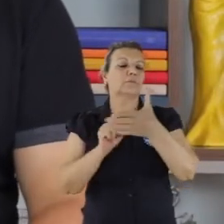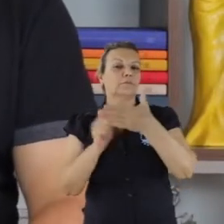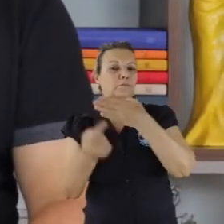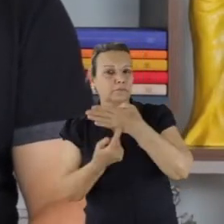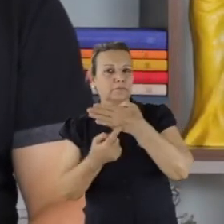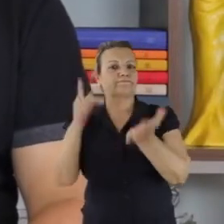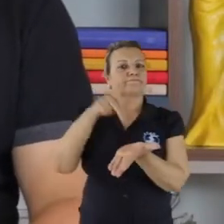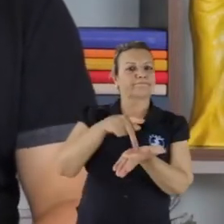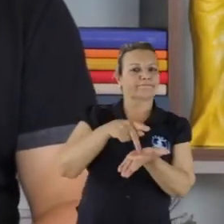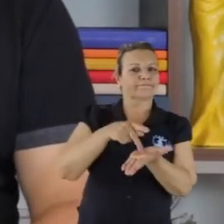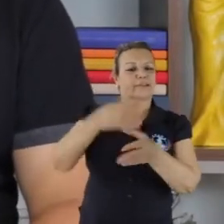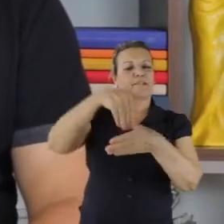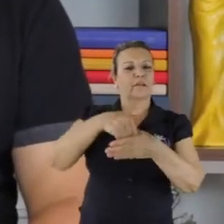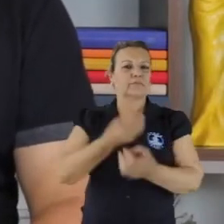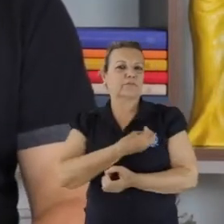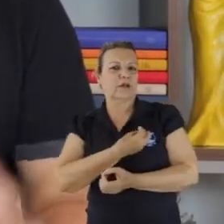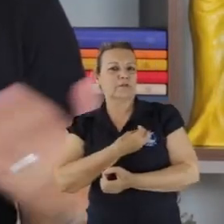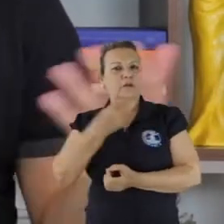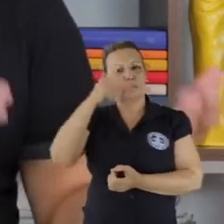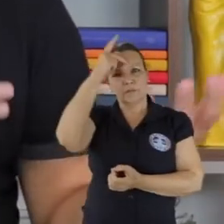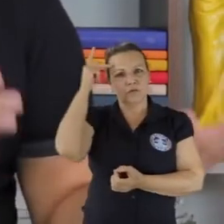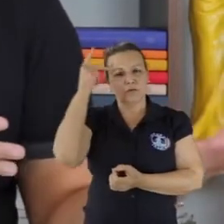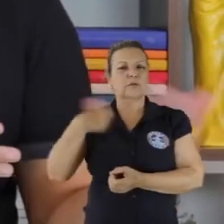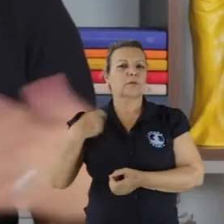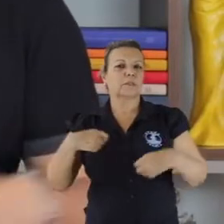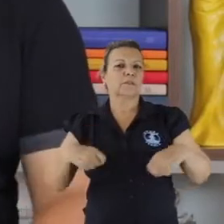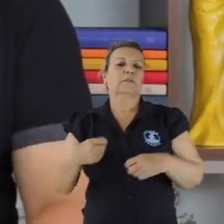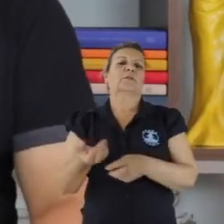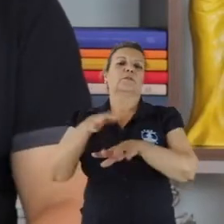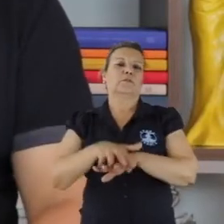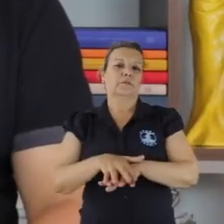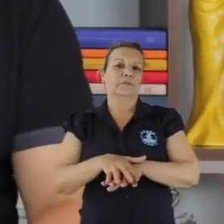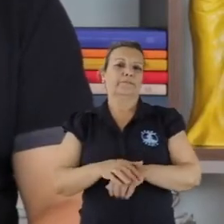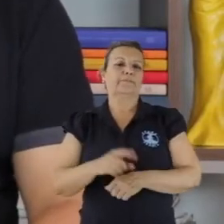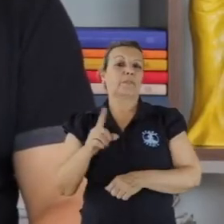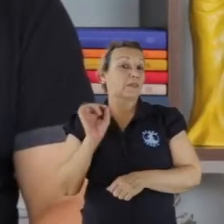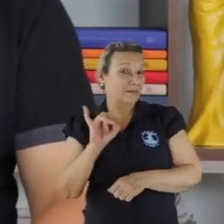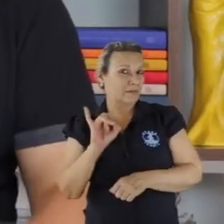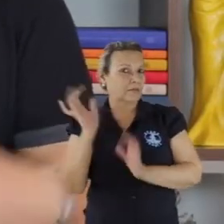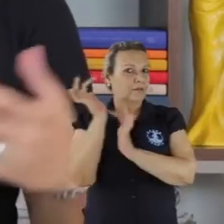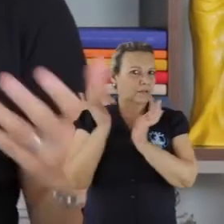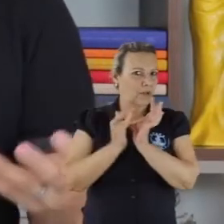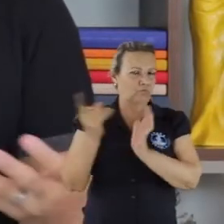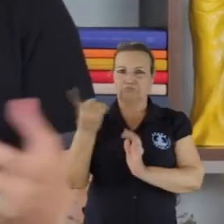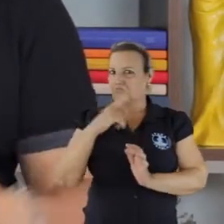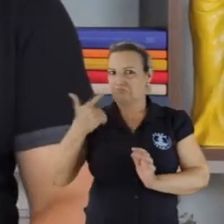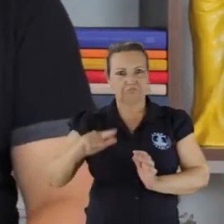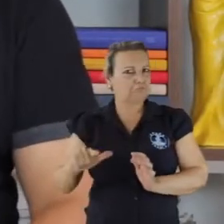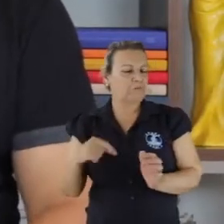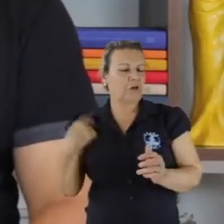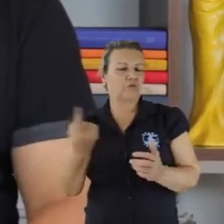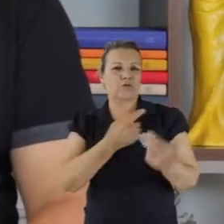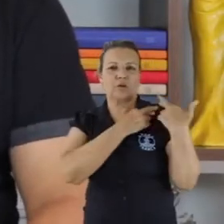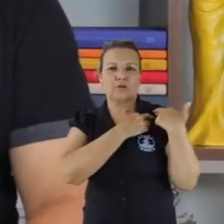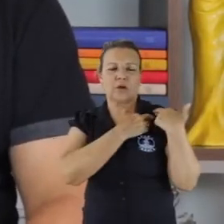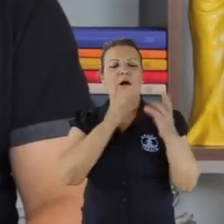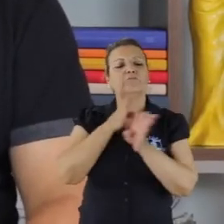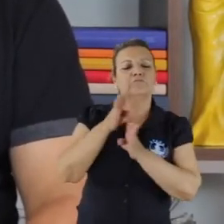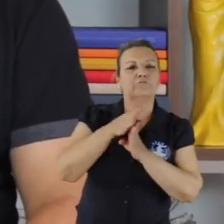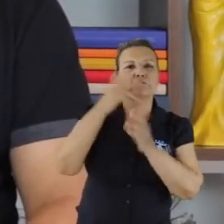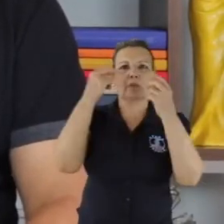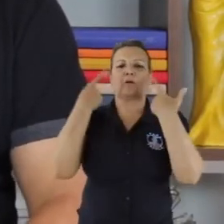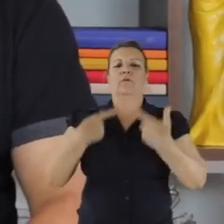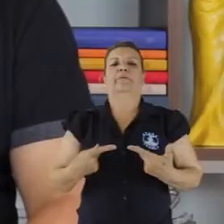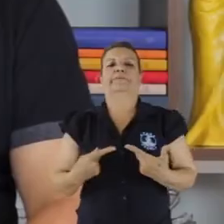ouvintes, tornar essa metáfora real dentro da vida daqueles que necessitam da inclusão. E se cristão não formos, é nossa obrigação como